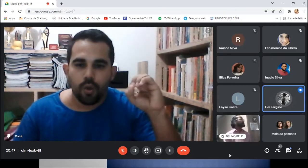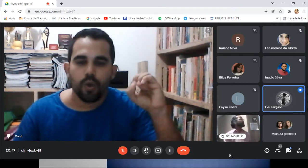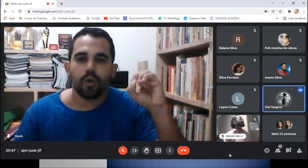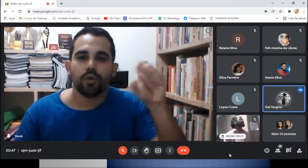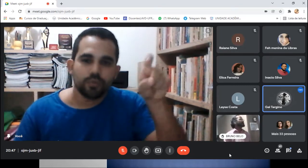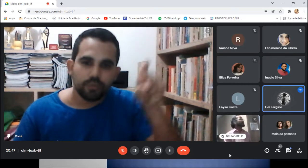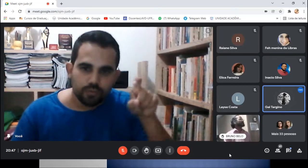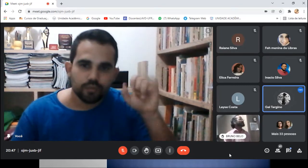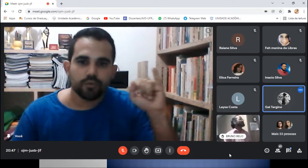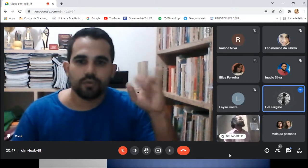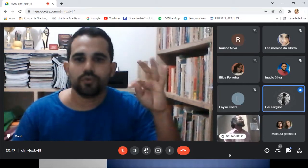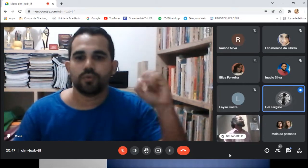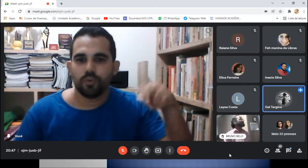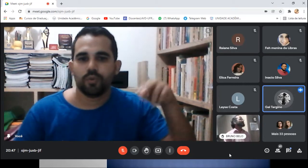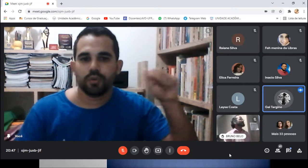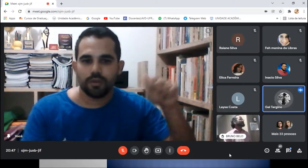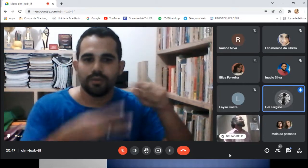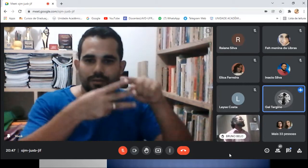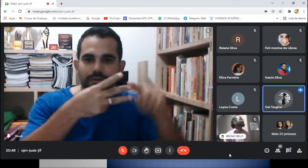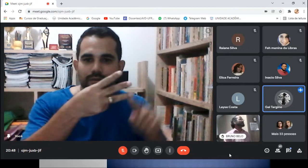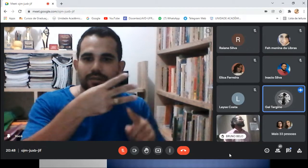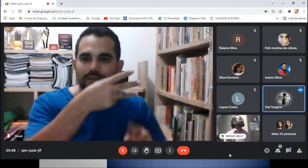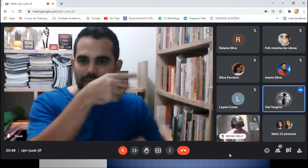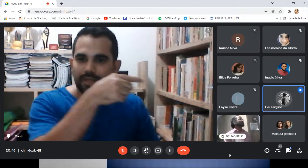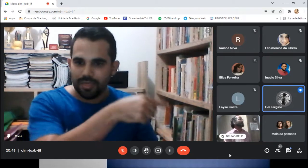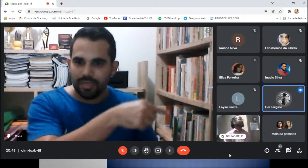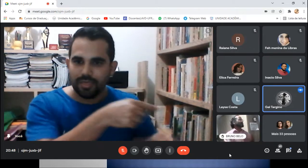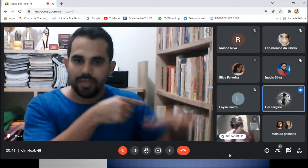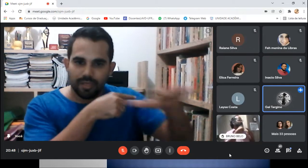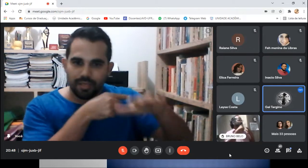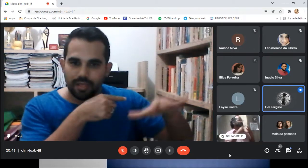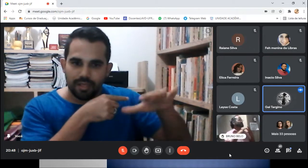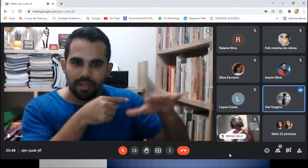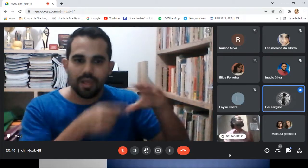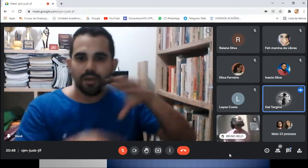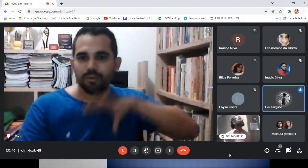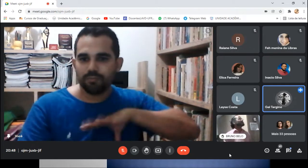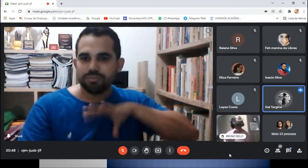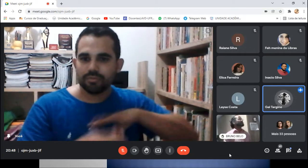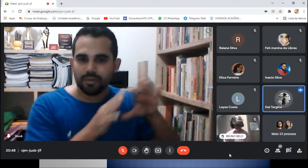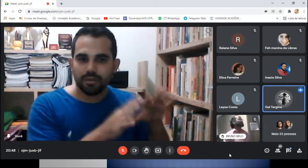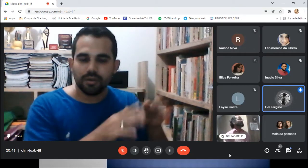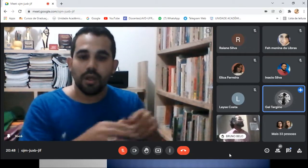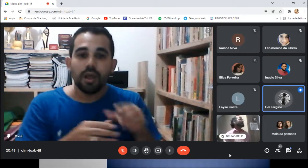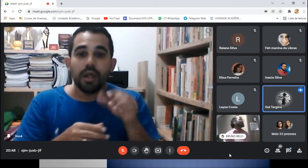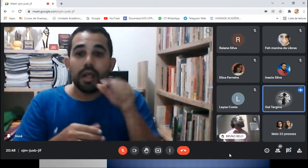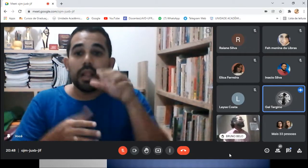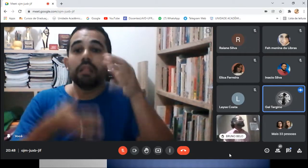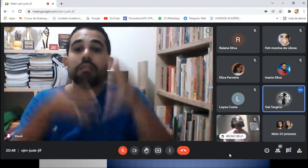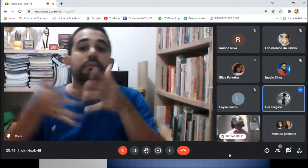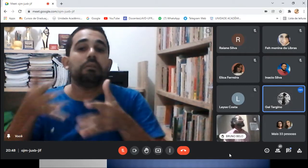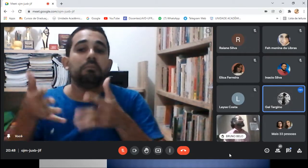proparoxítonas. Isso tem a ver com o português, né? Essas 3 classificações são da